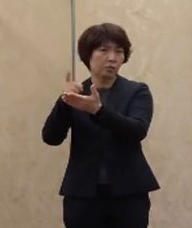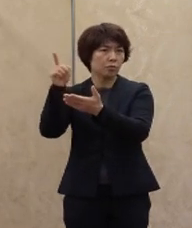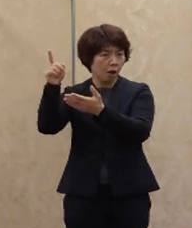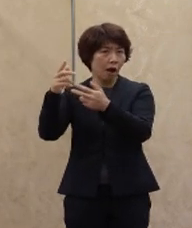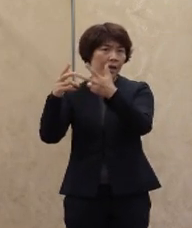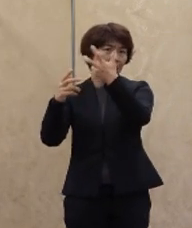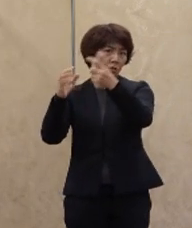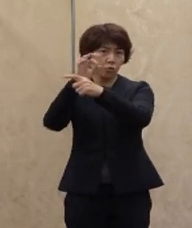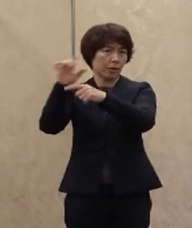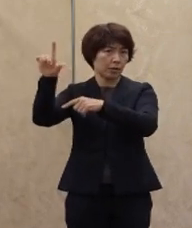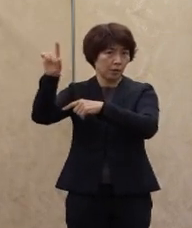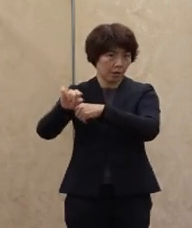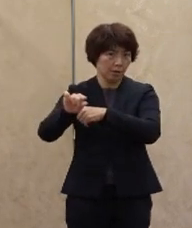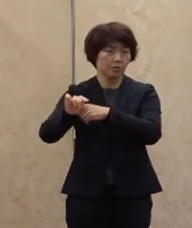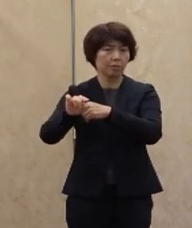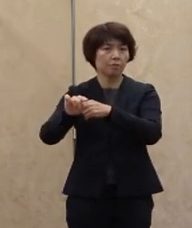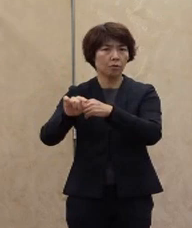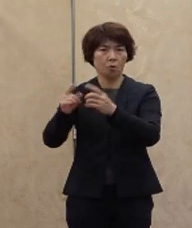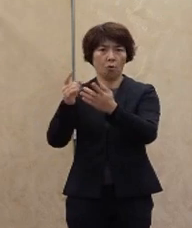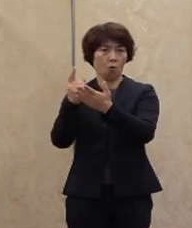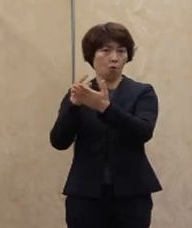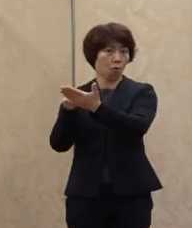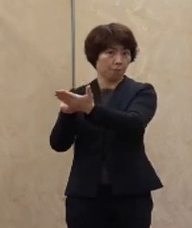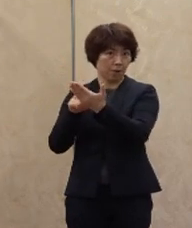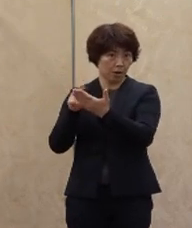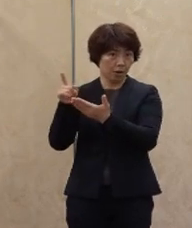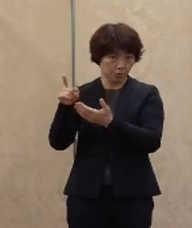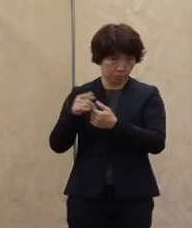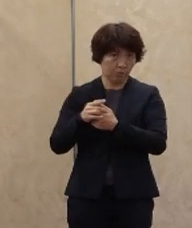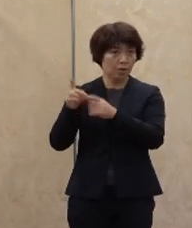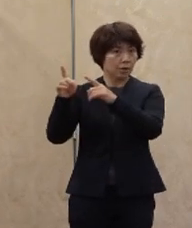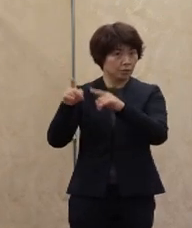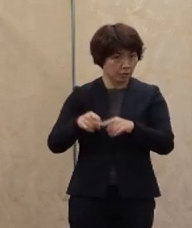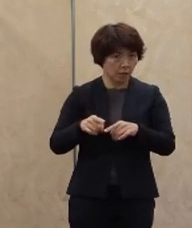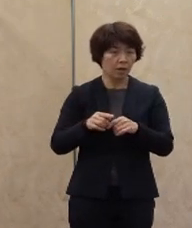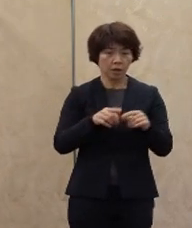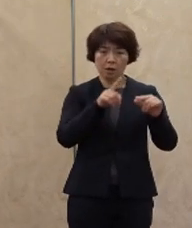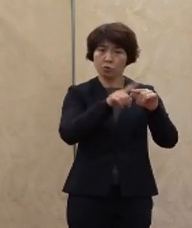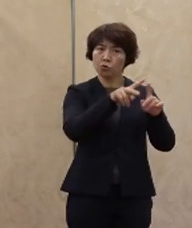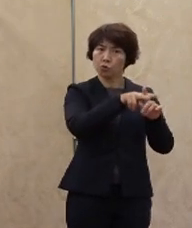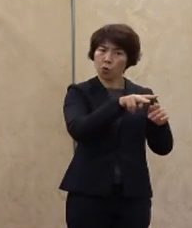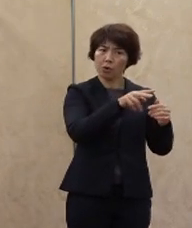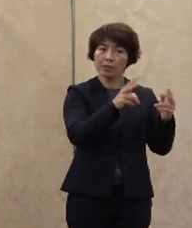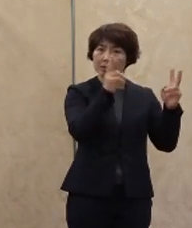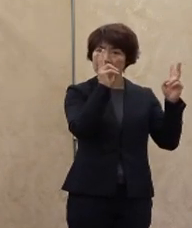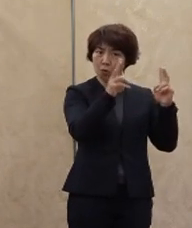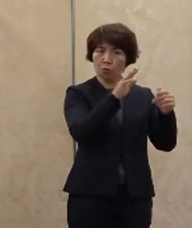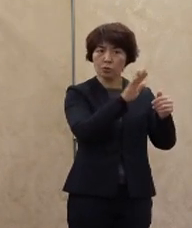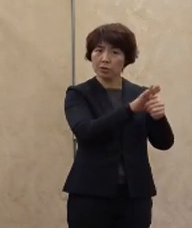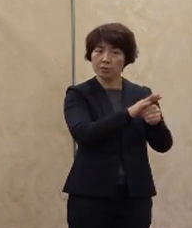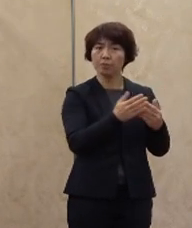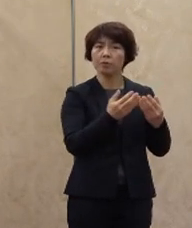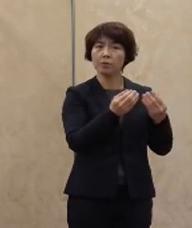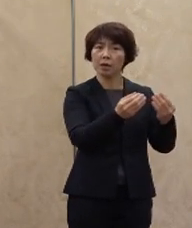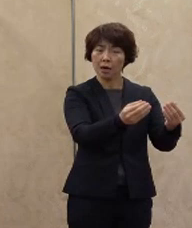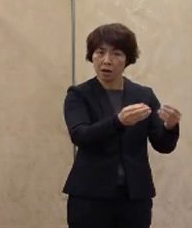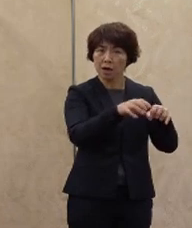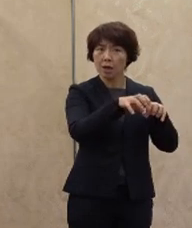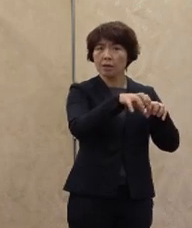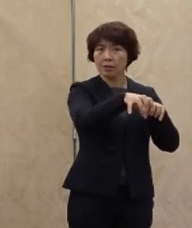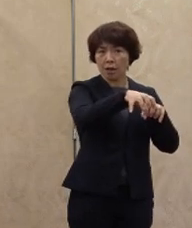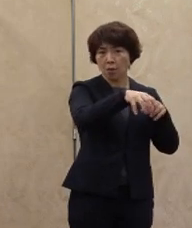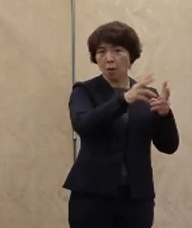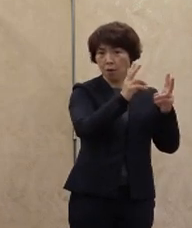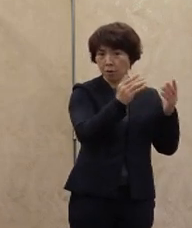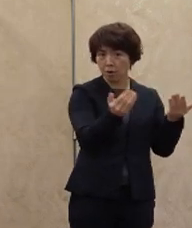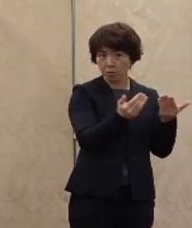減お願いしますというのが大きな国の方向性でもありますから、そういった意味で、中小企業の支援をしながらこのテレワークを7割は目指